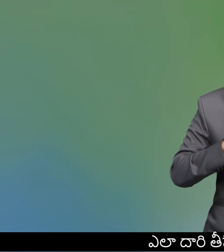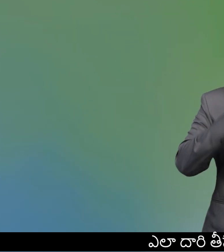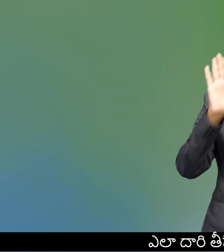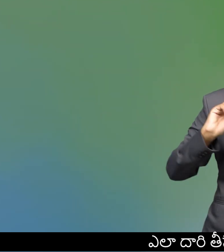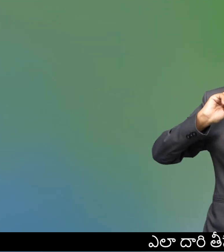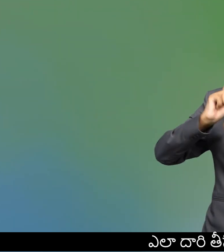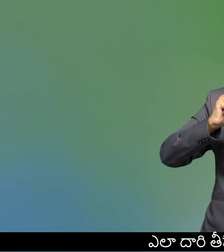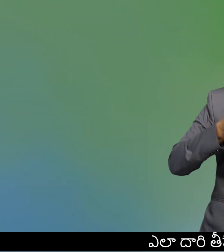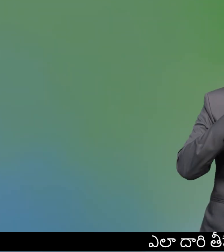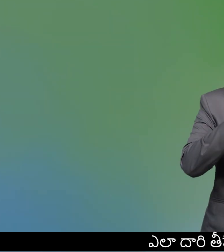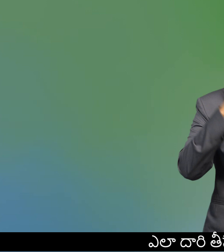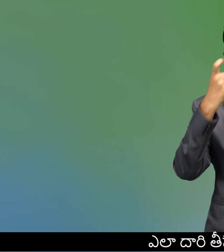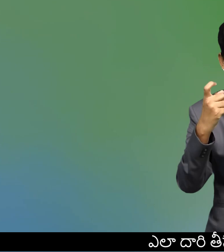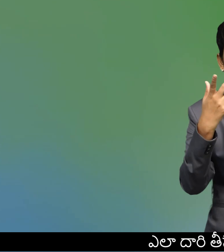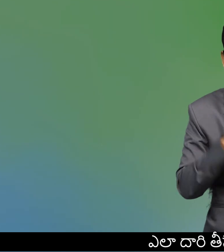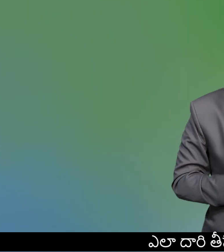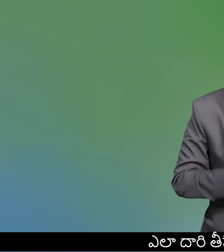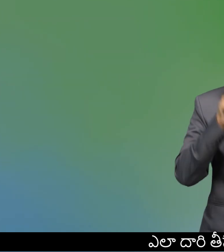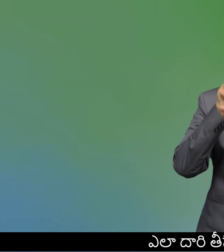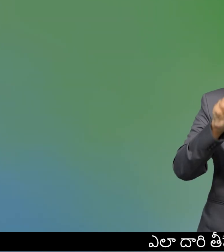ఎలా దారితీసిందో ఇప్పుడు చూద్దాం.